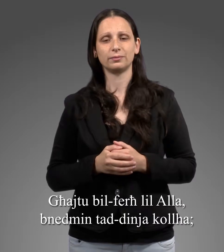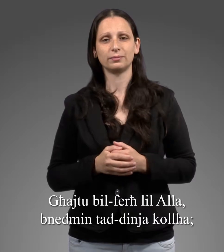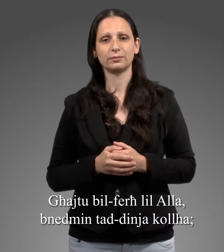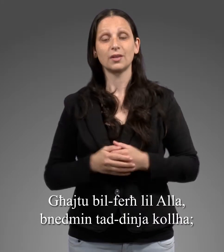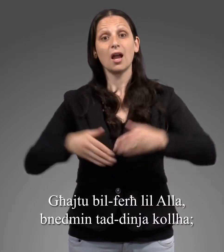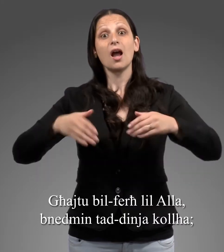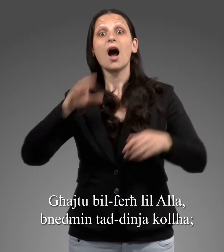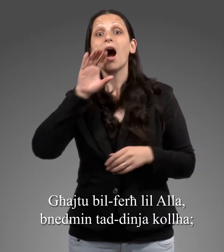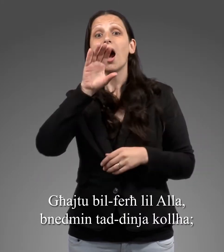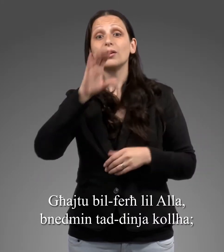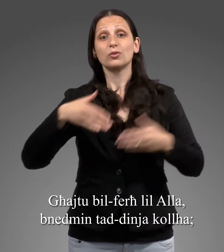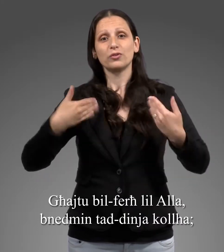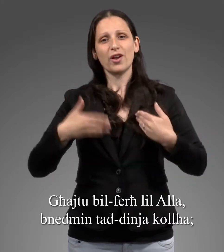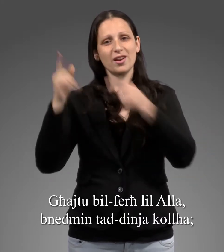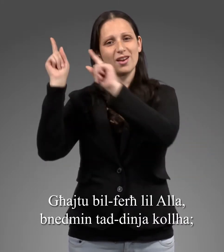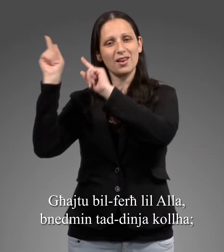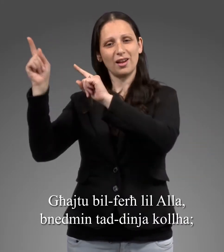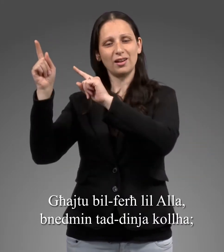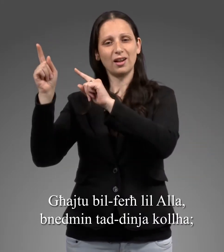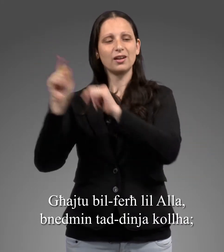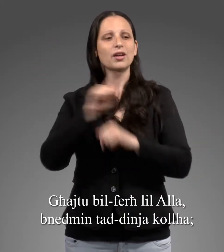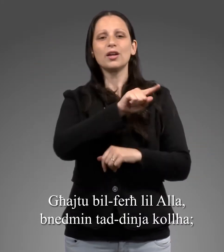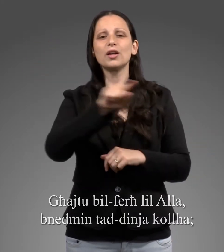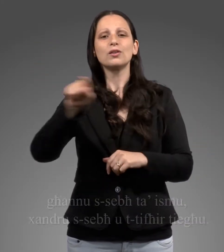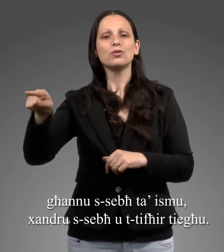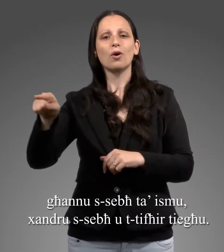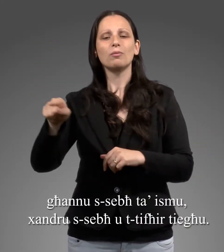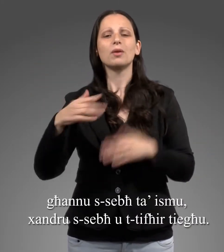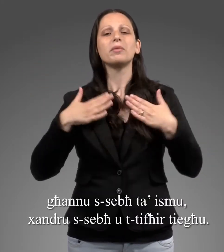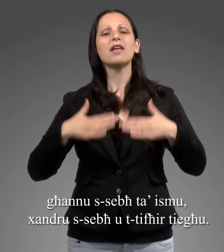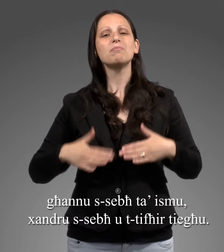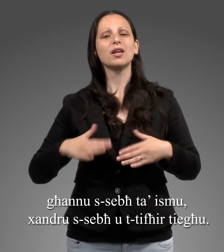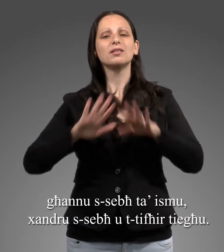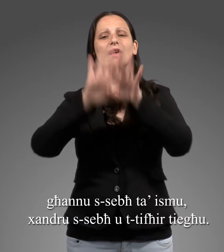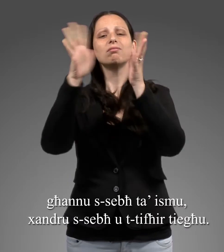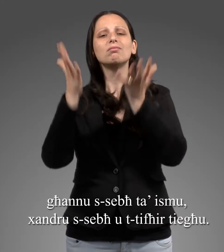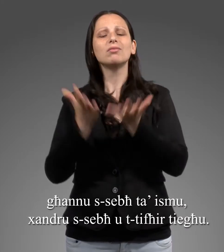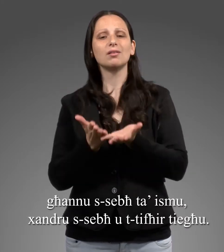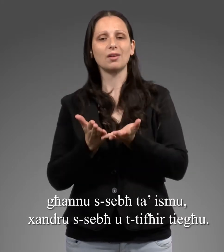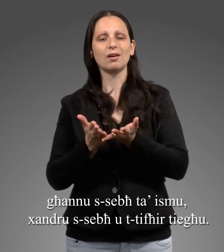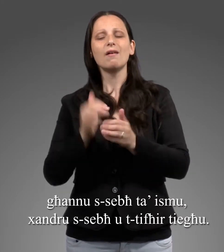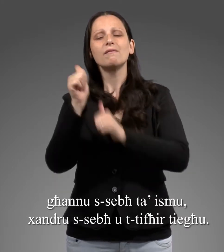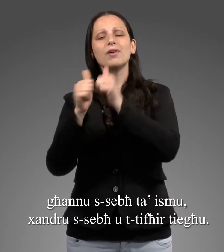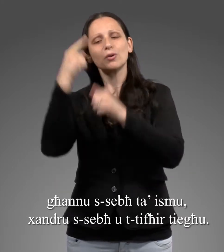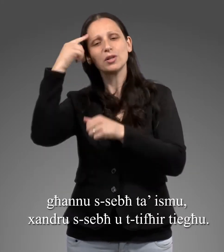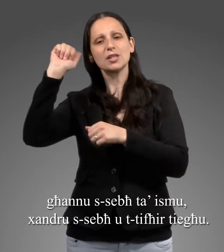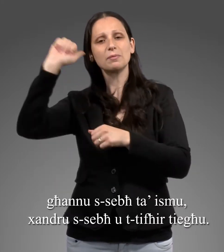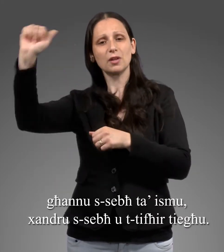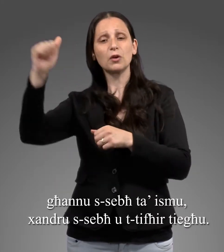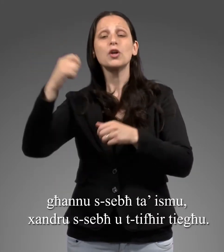Għajtu bil-ferħ lill-Alla, bnedmin tad-dinja kollha. Għannu s-sebħ ta' ismu, xandru s-sebħ u